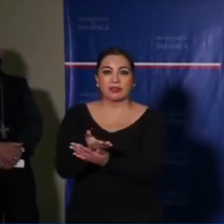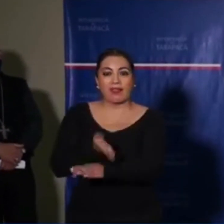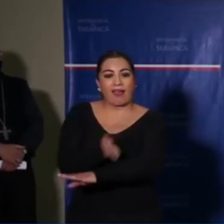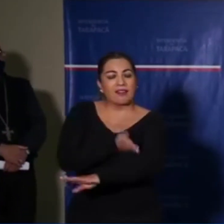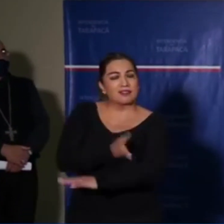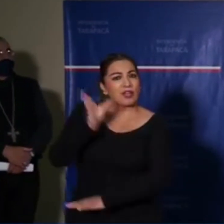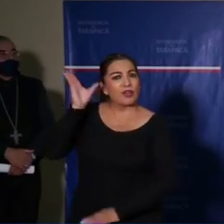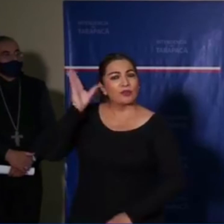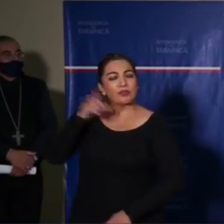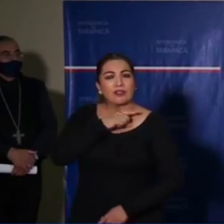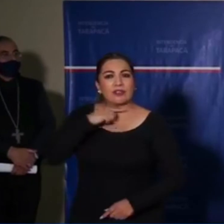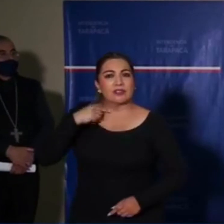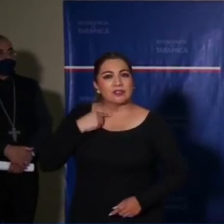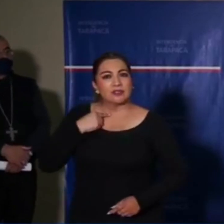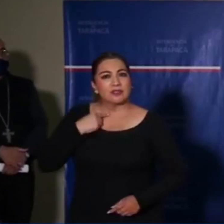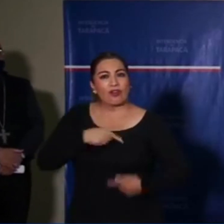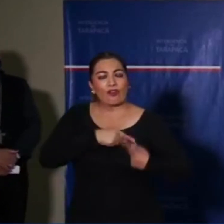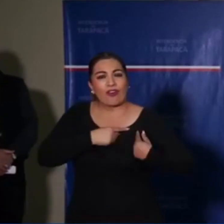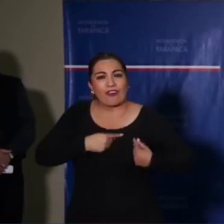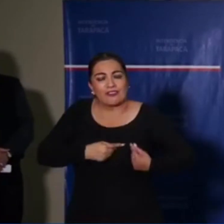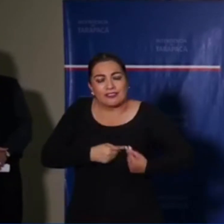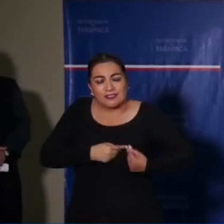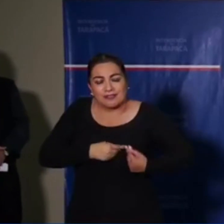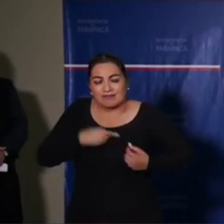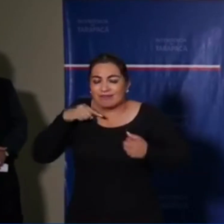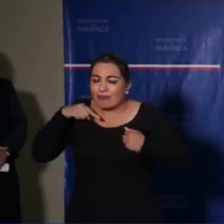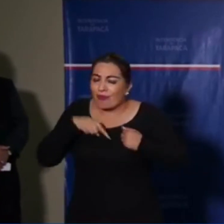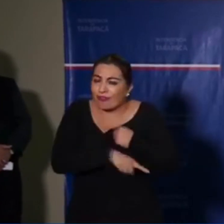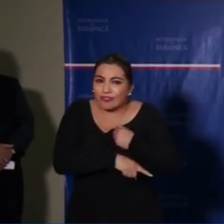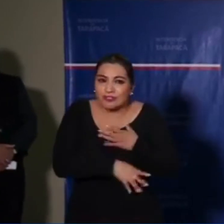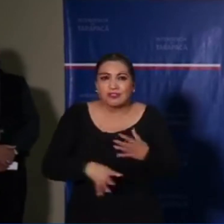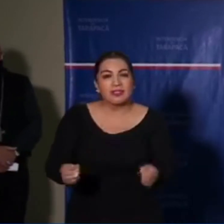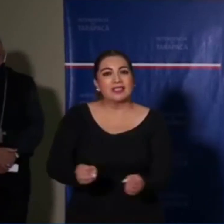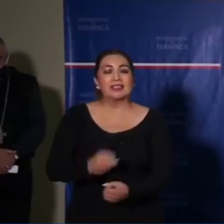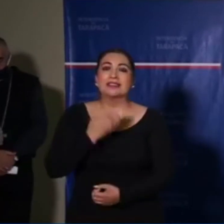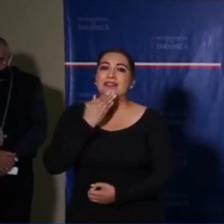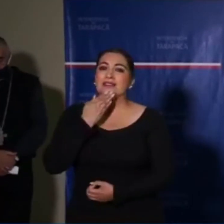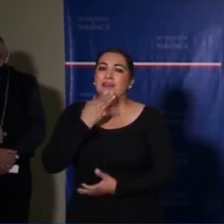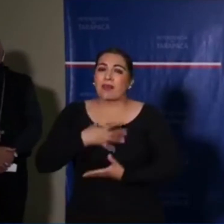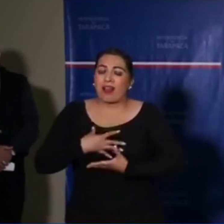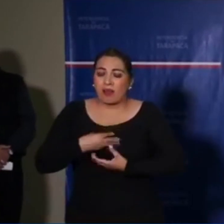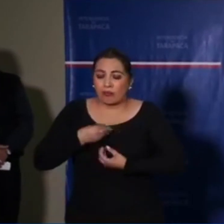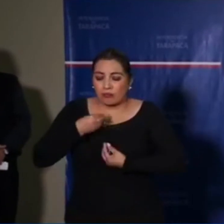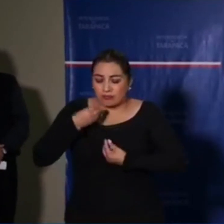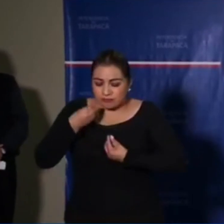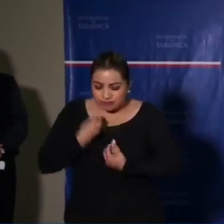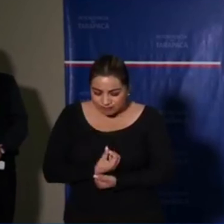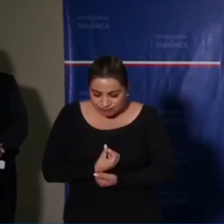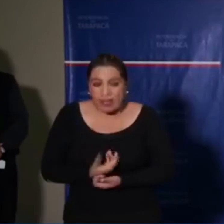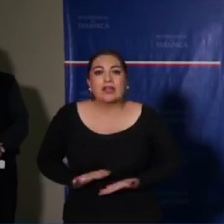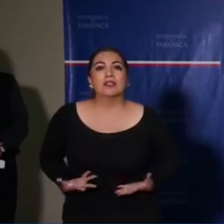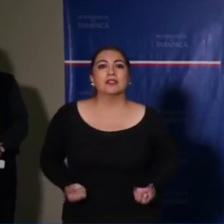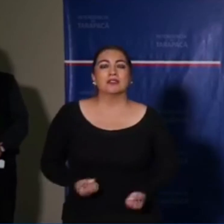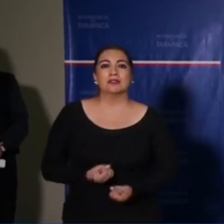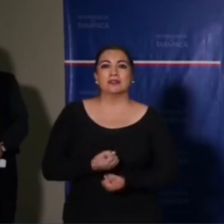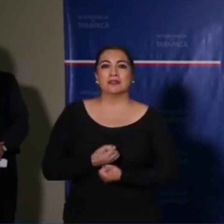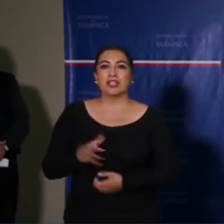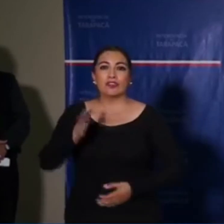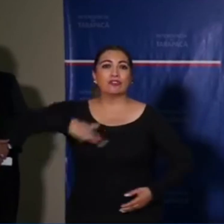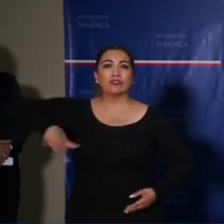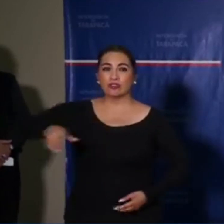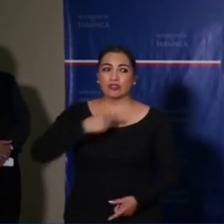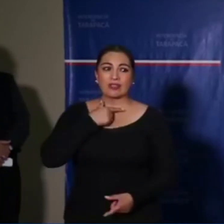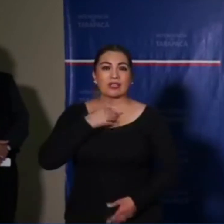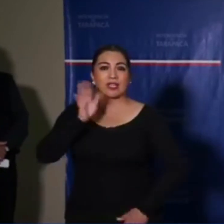escuchado nos marca profundamente el corazón y nos entristece el alma, pero nuestro sentido colectivo de